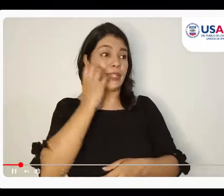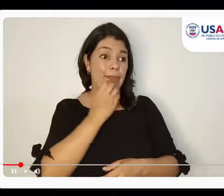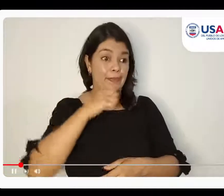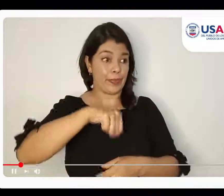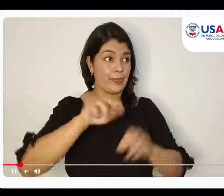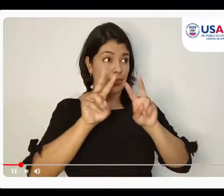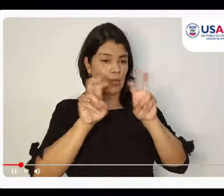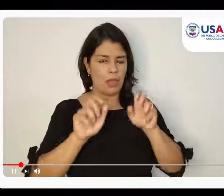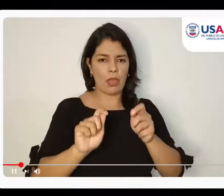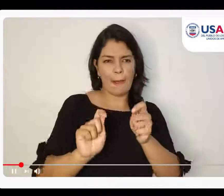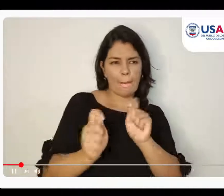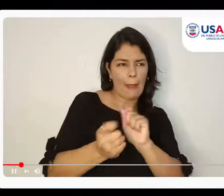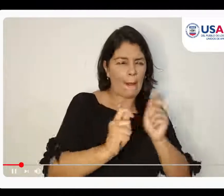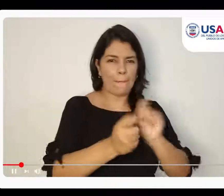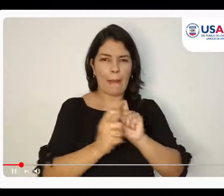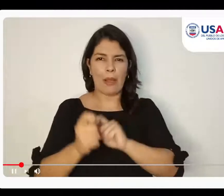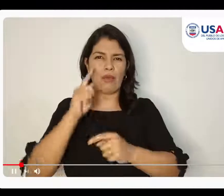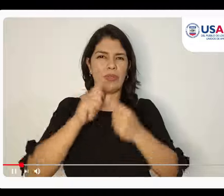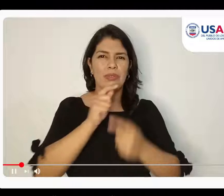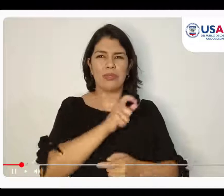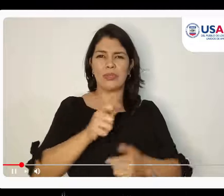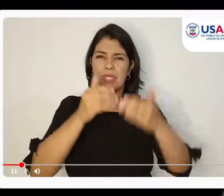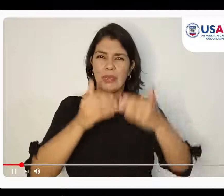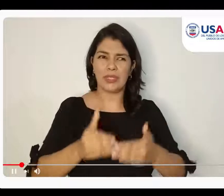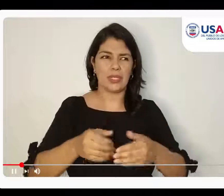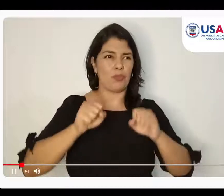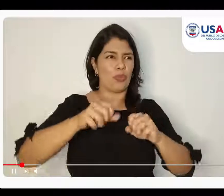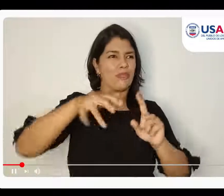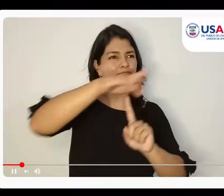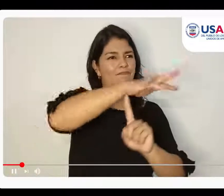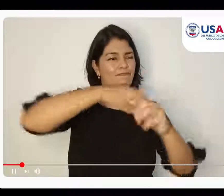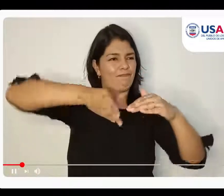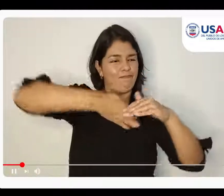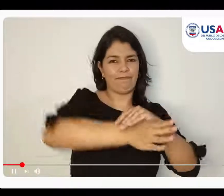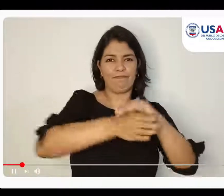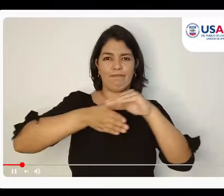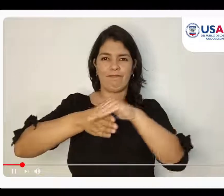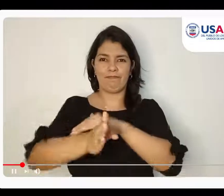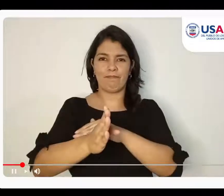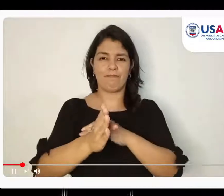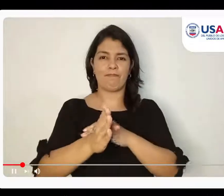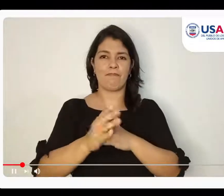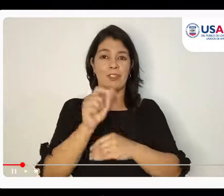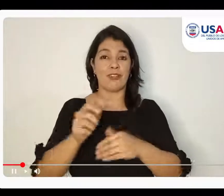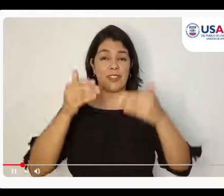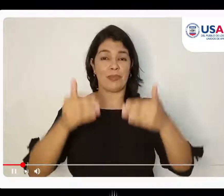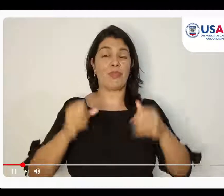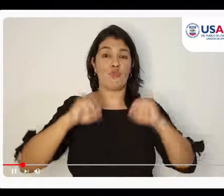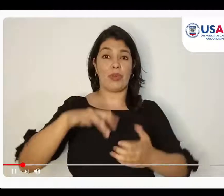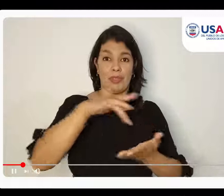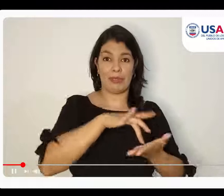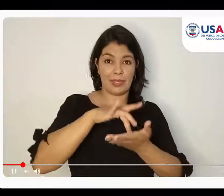ajustes razonables y las adaptaciones para generar entornos accesibles que permitan la participación de las personas